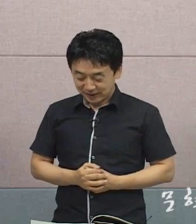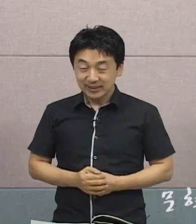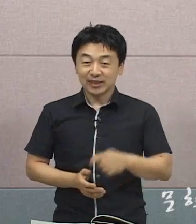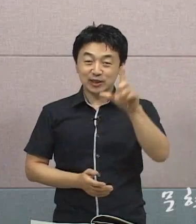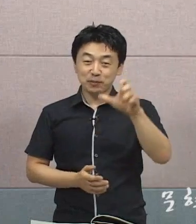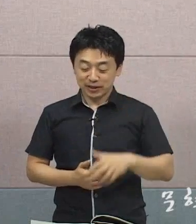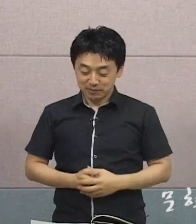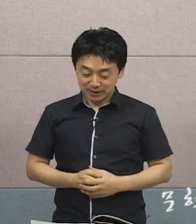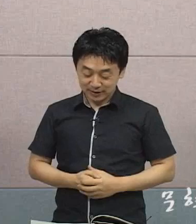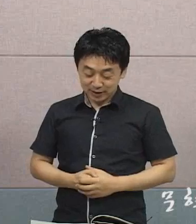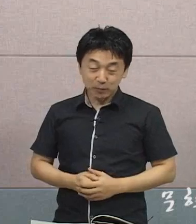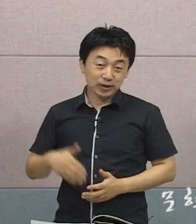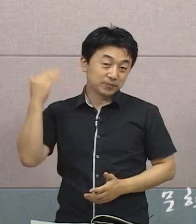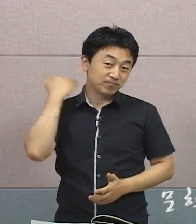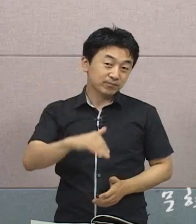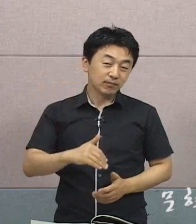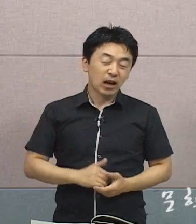자, 15페이지입니다. 15페이지요.